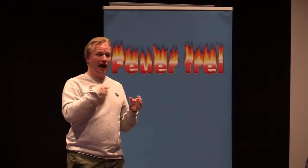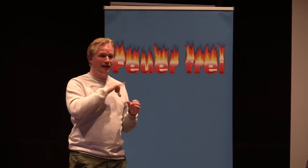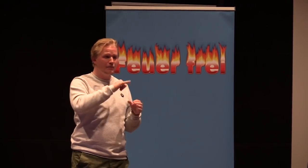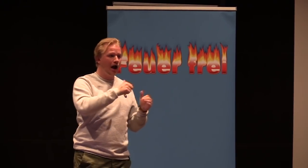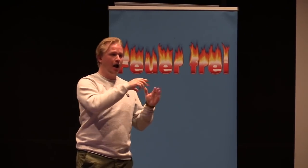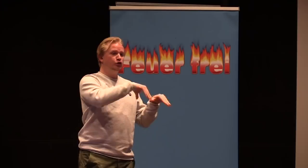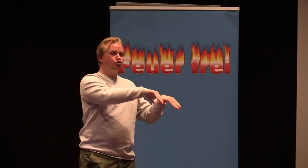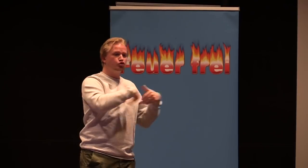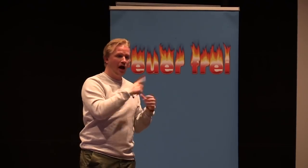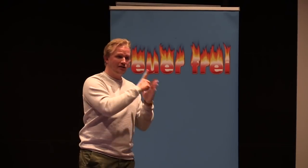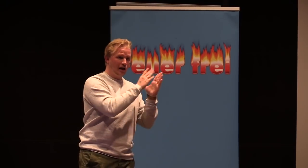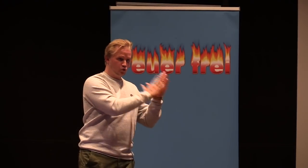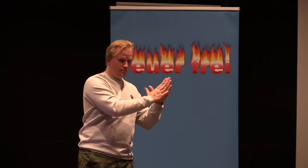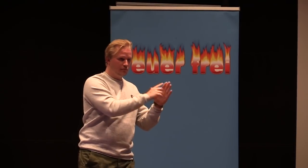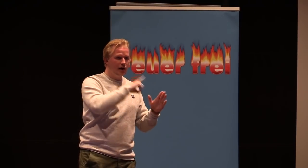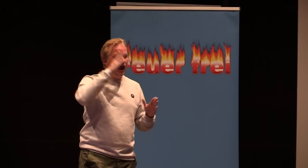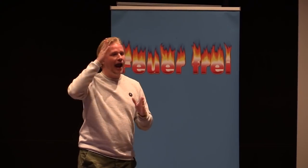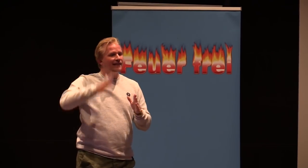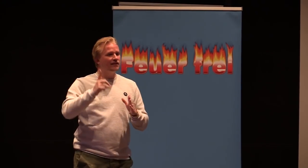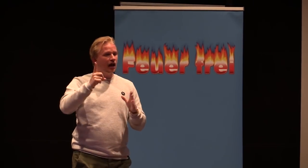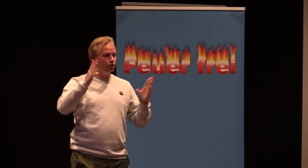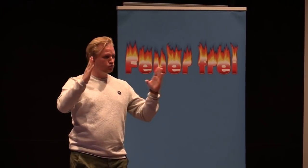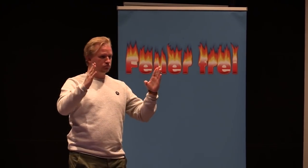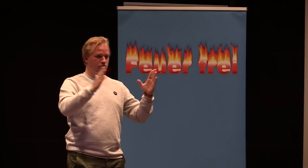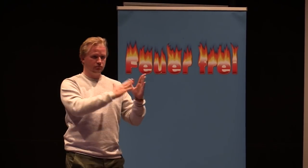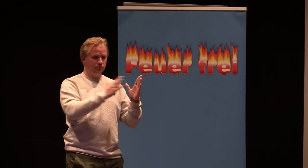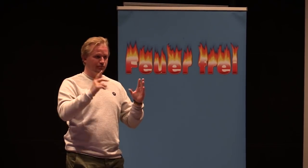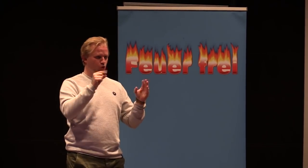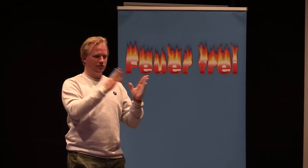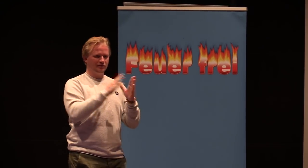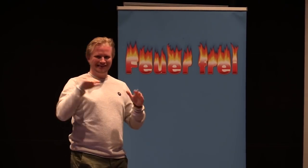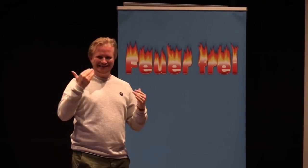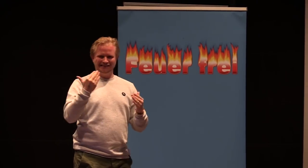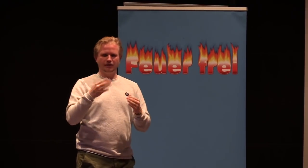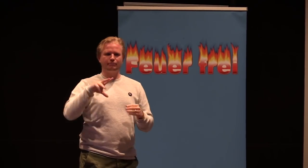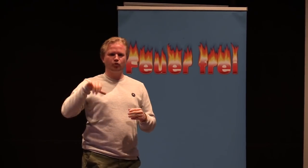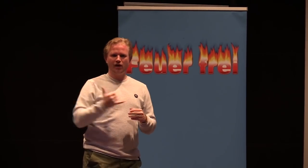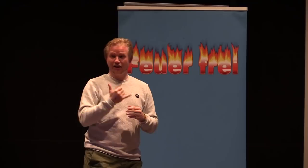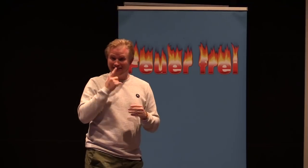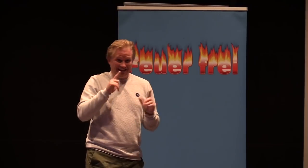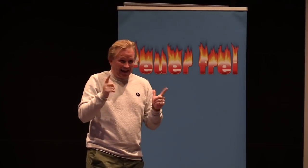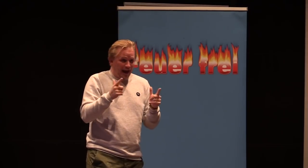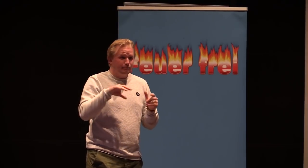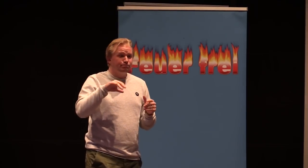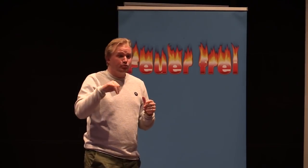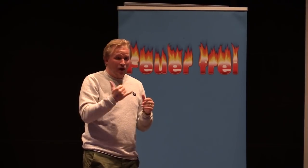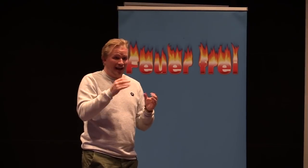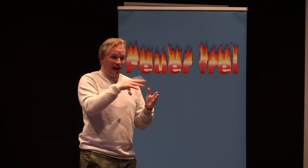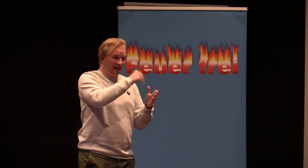Leute nicht wissen, was für ein Ziel sie vor Augen haben, wissen natürlich auch nicht, wofür sie arbeiten sollen. Deswegen denke ich, dass